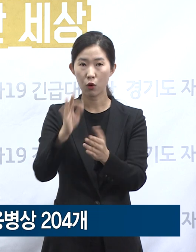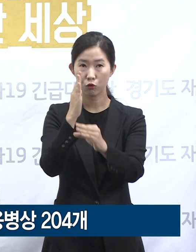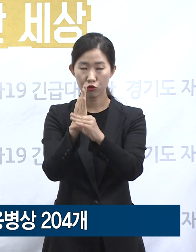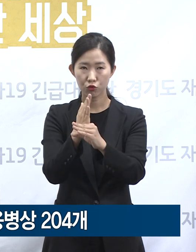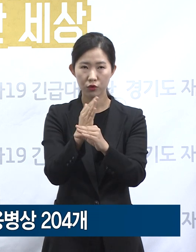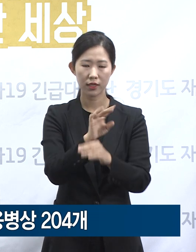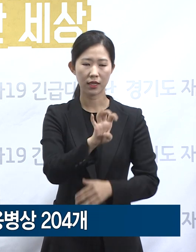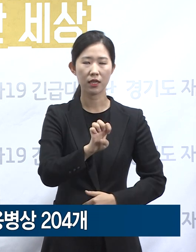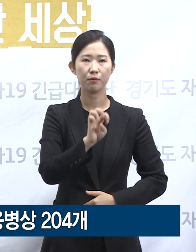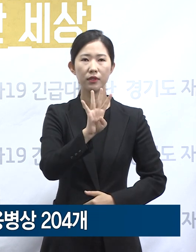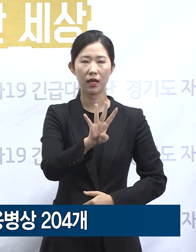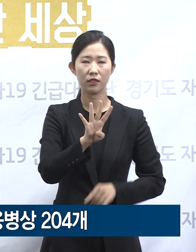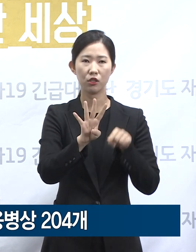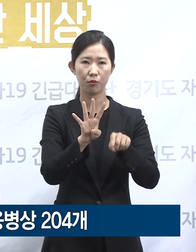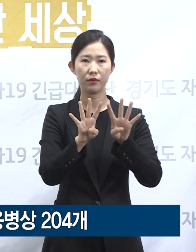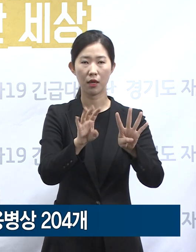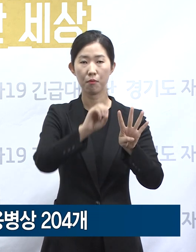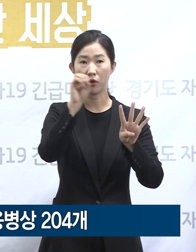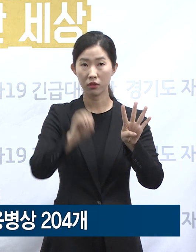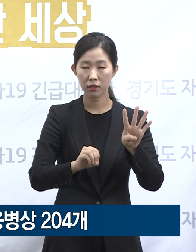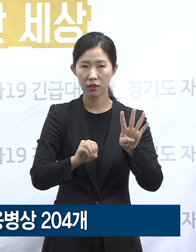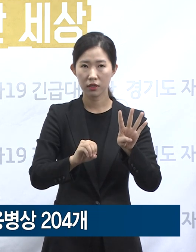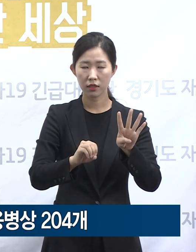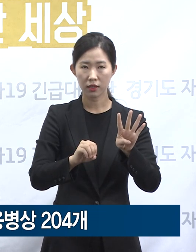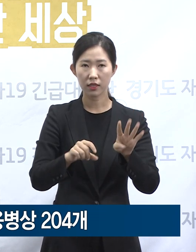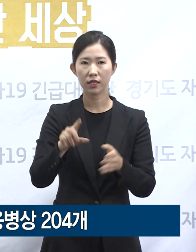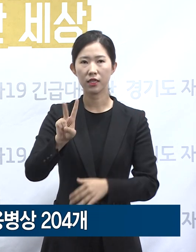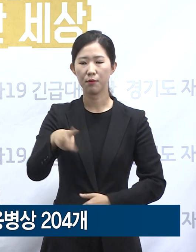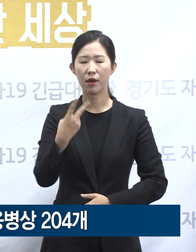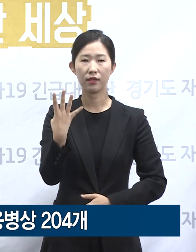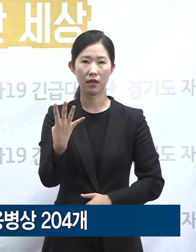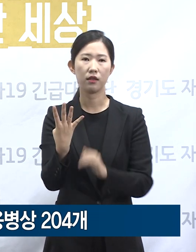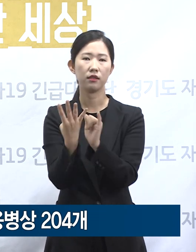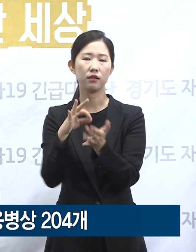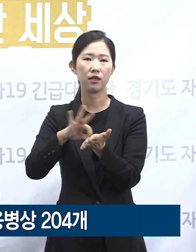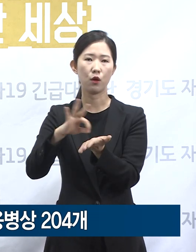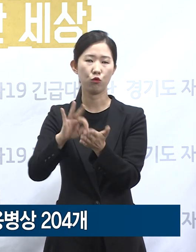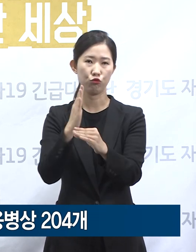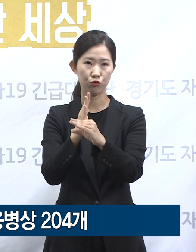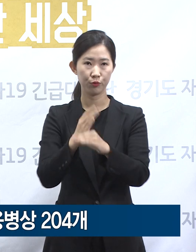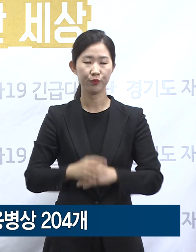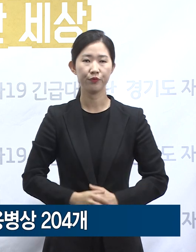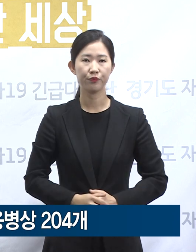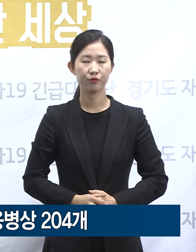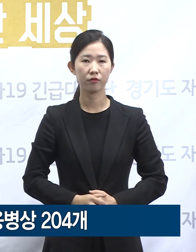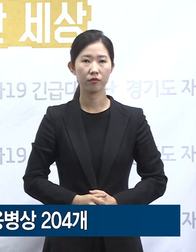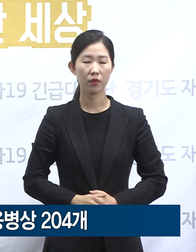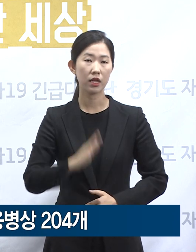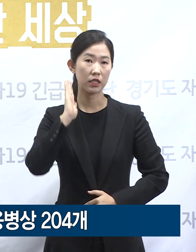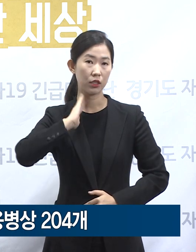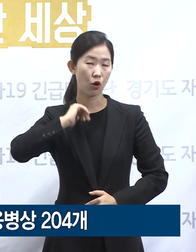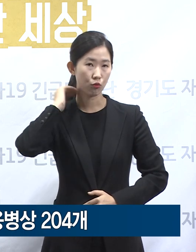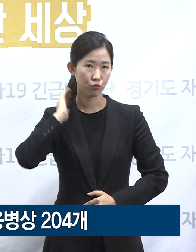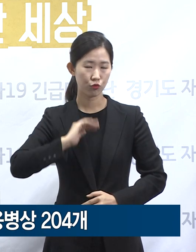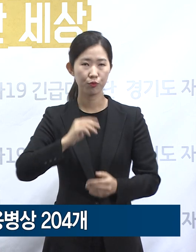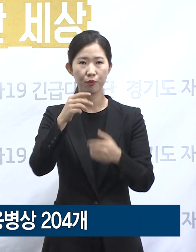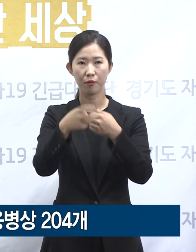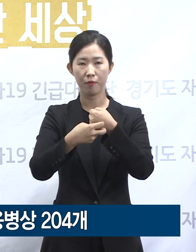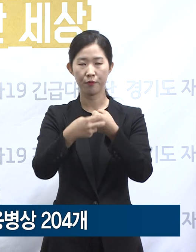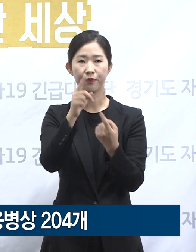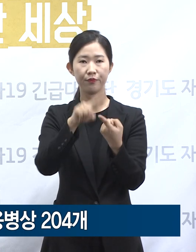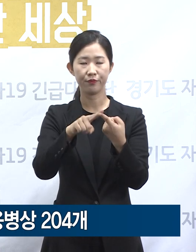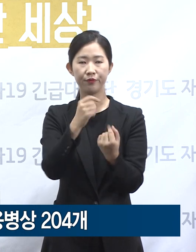그중 43.4%인 204병상입니다. 의정부 성모병원 확진 상황에 대해